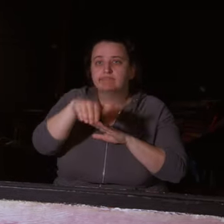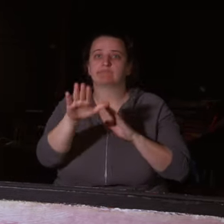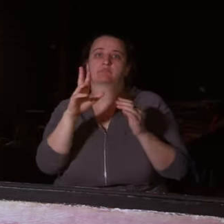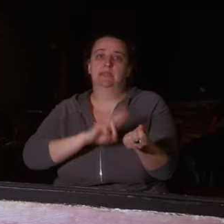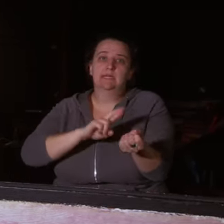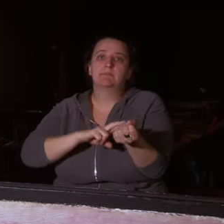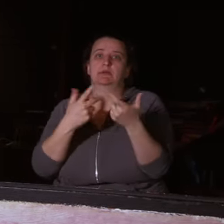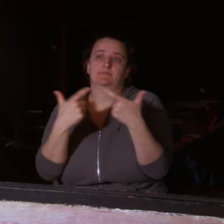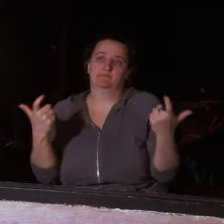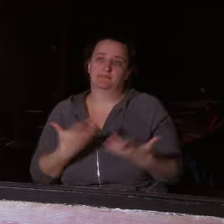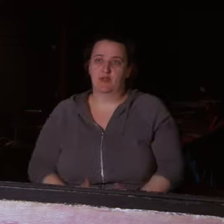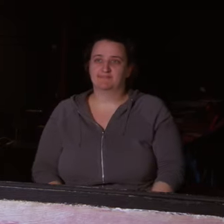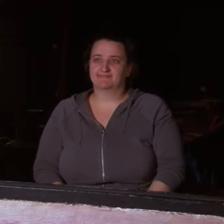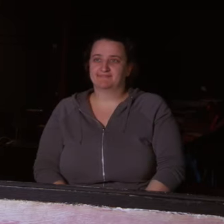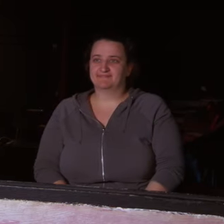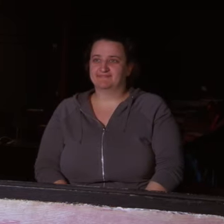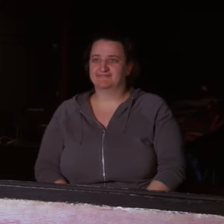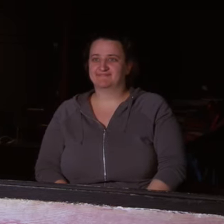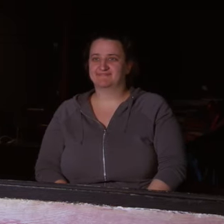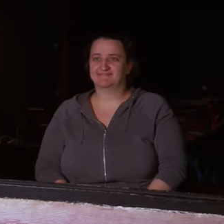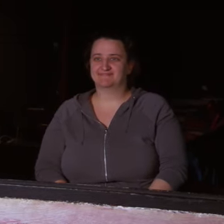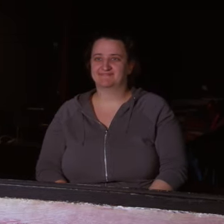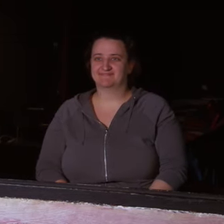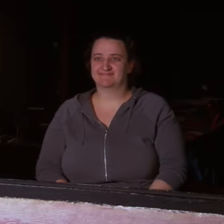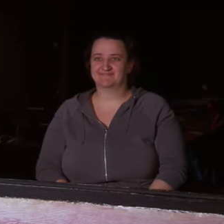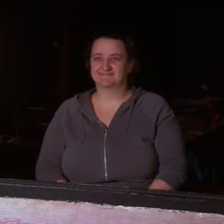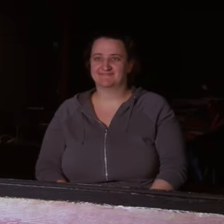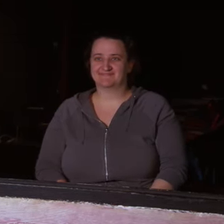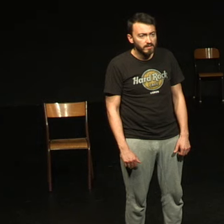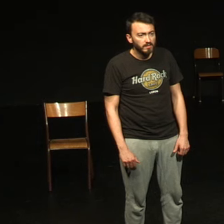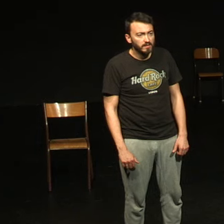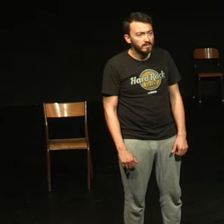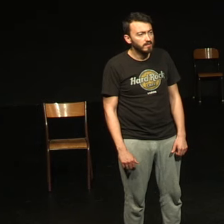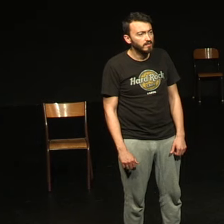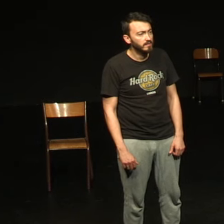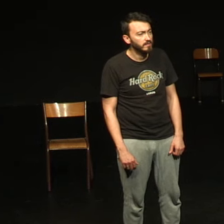émotions, une variation d'émotions sur une petite séquence.